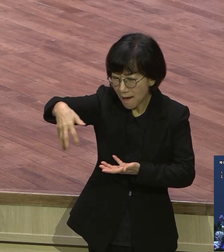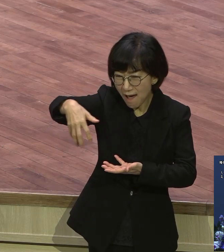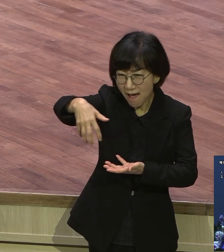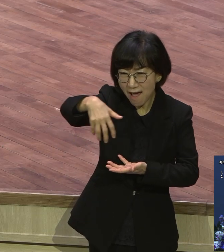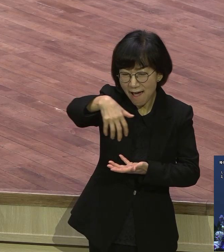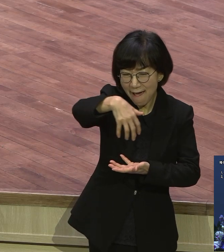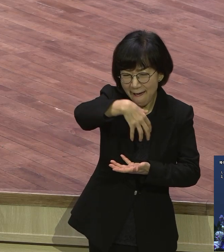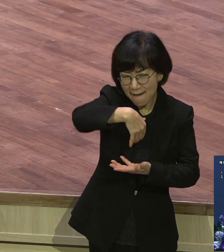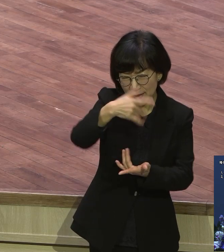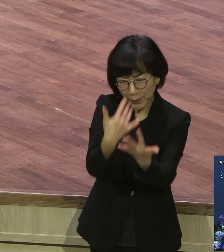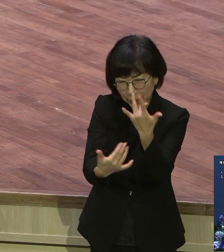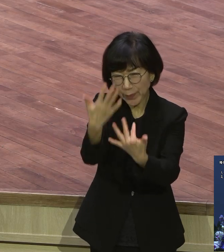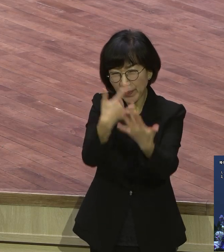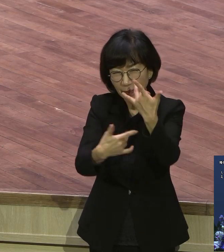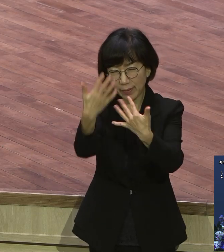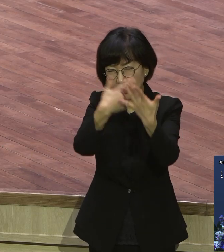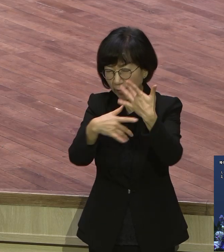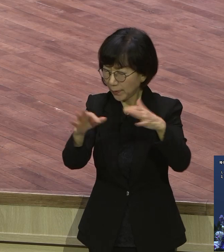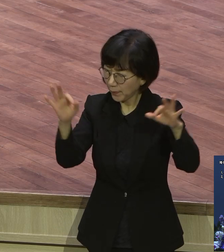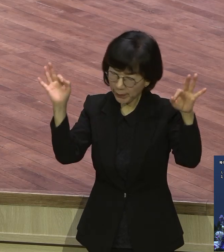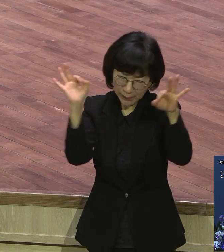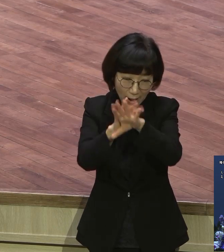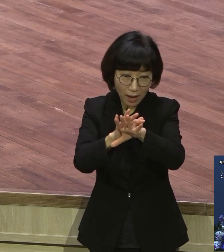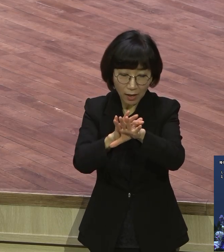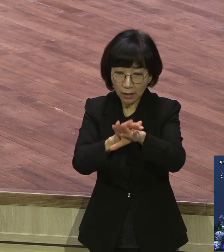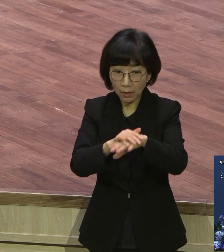흔적이 없어진 상태